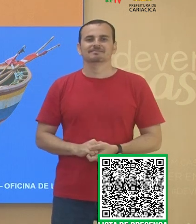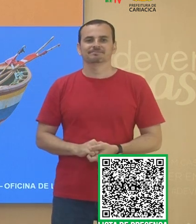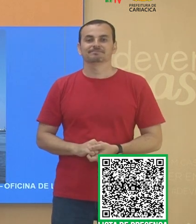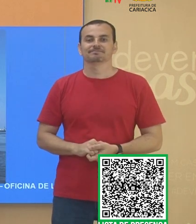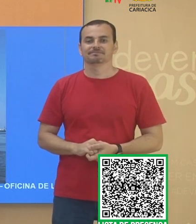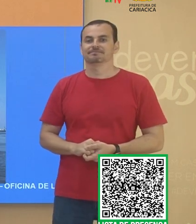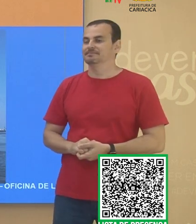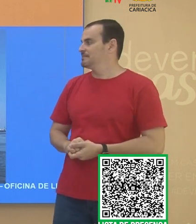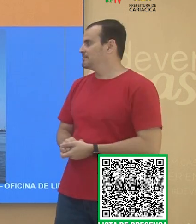Navio.